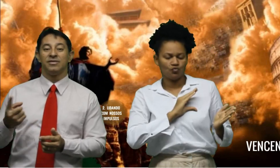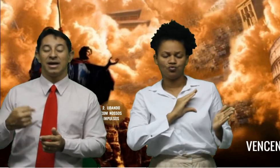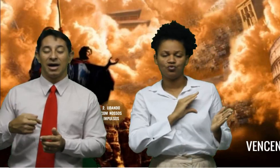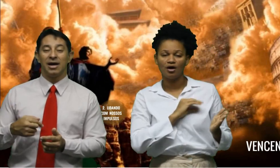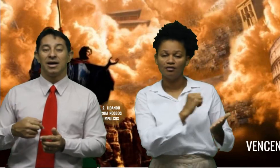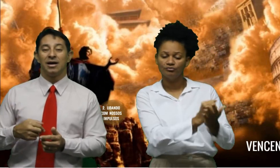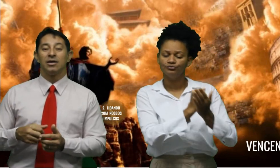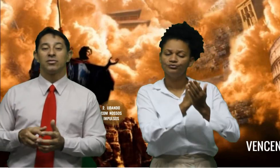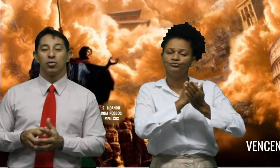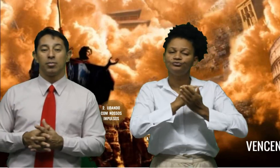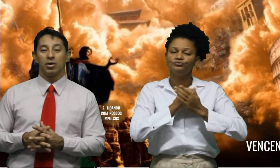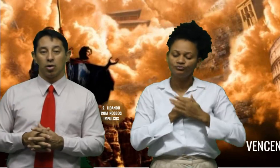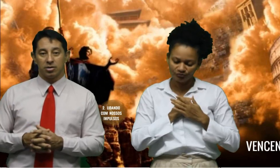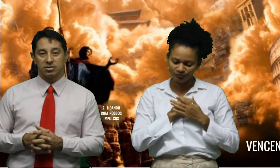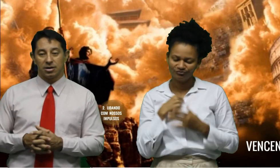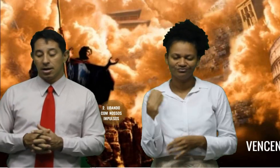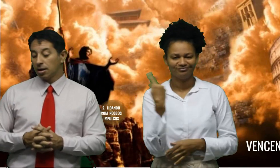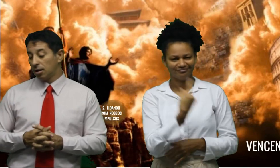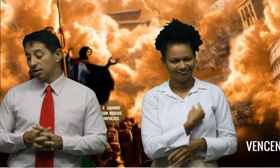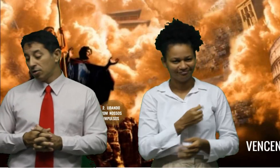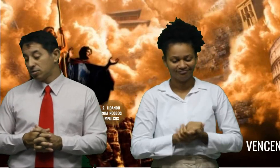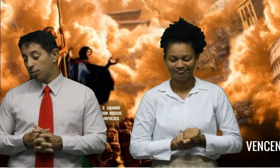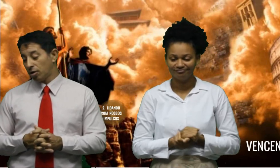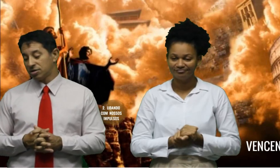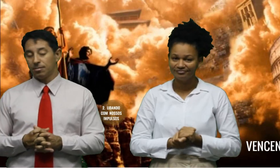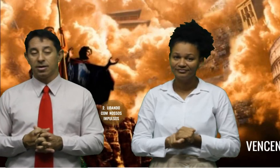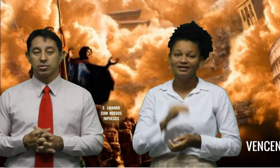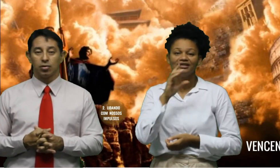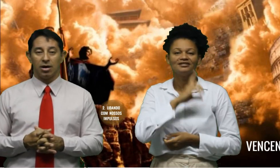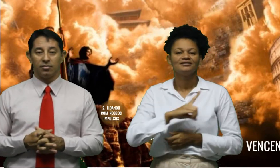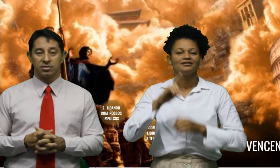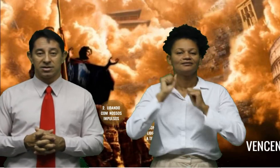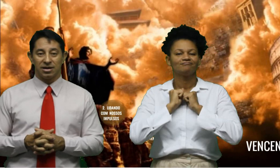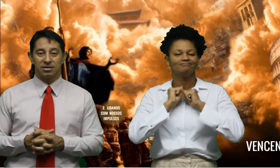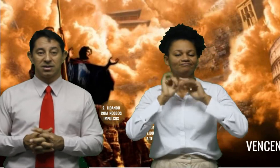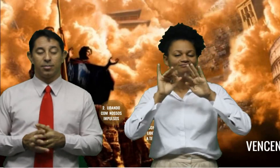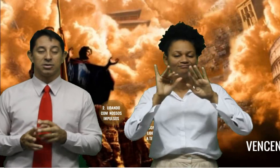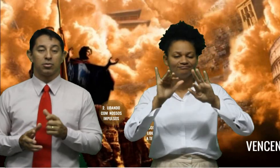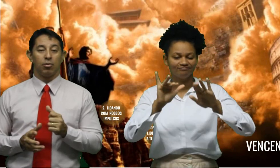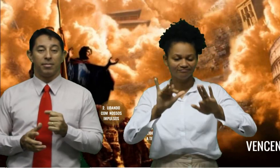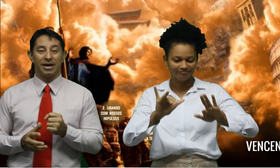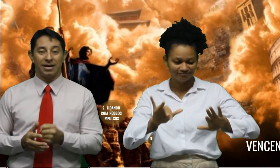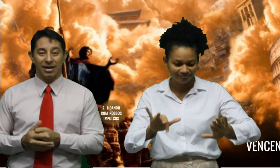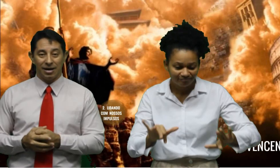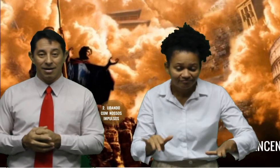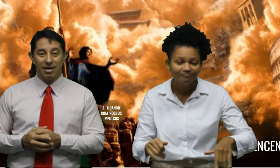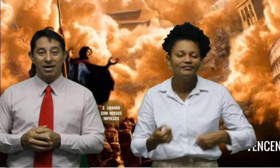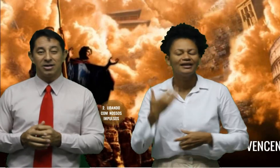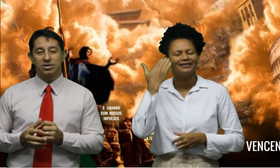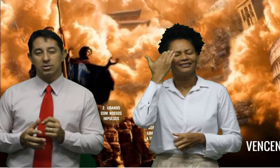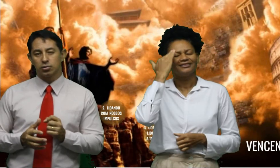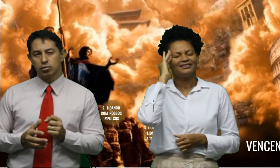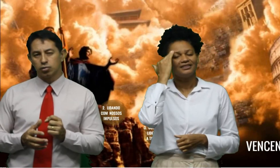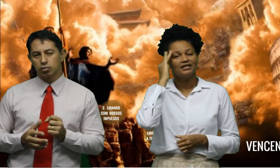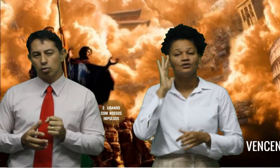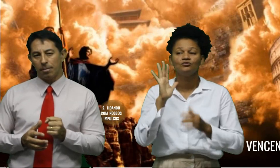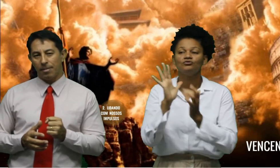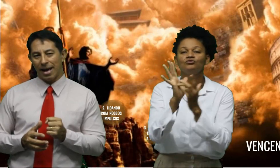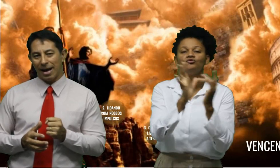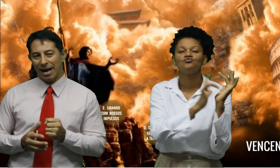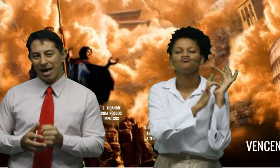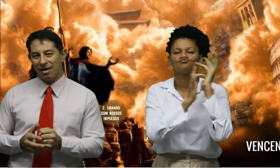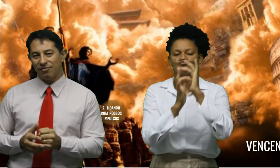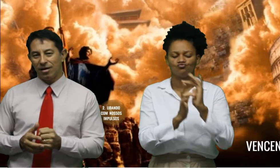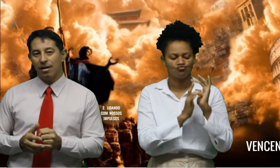que vier sobre nós. Que Deus possa abençoar você, que você possa compreender que Jesus usou